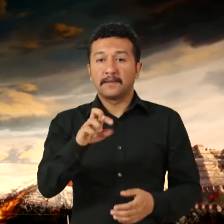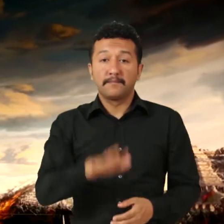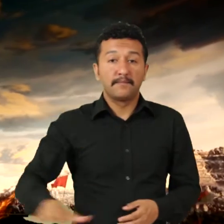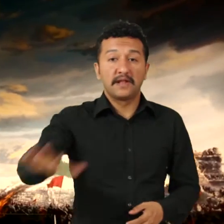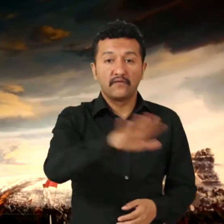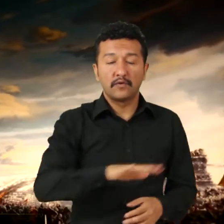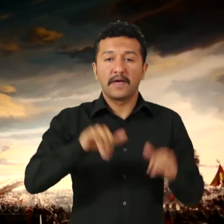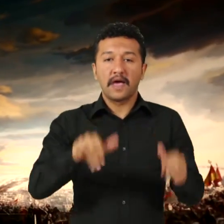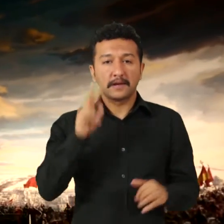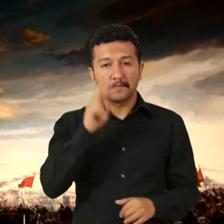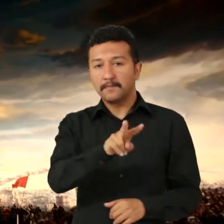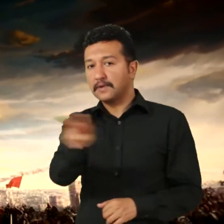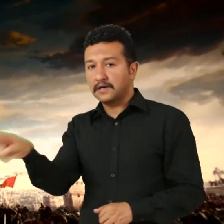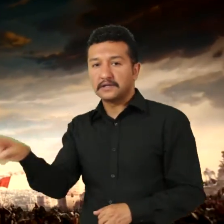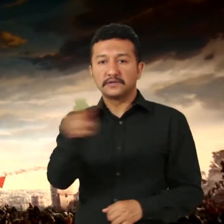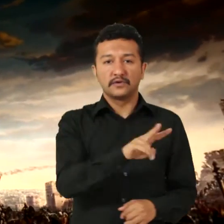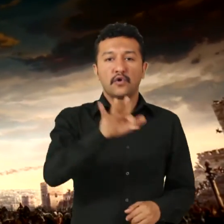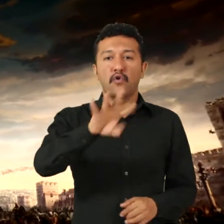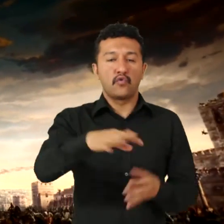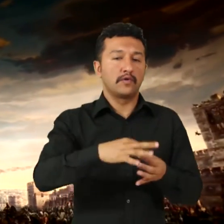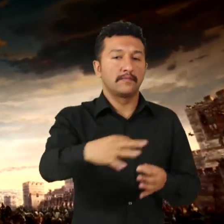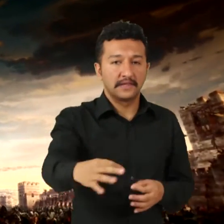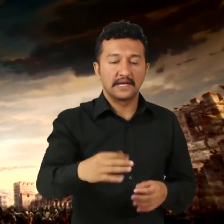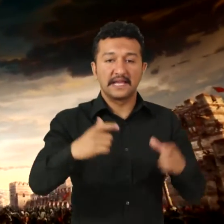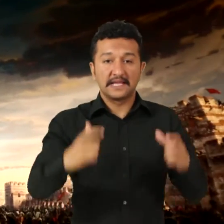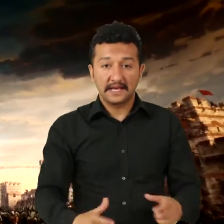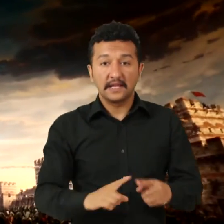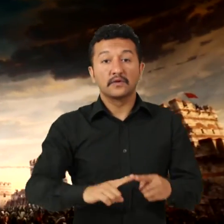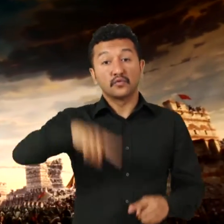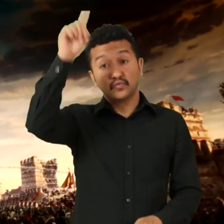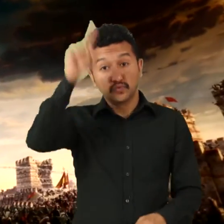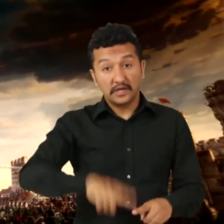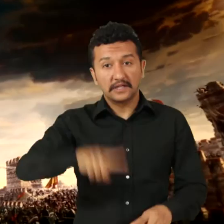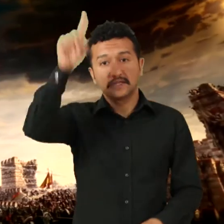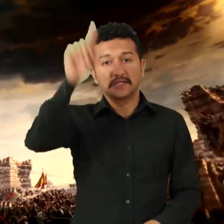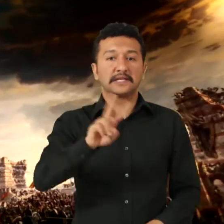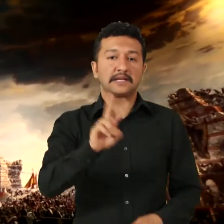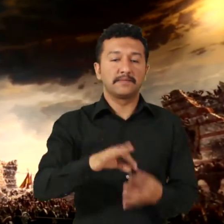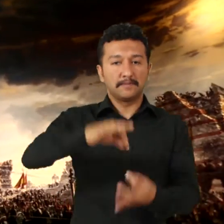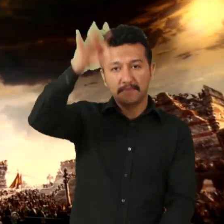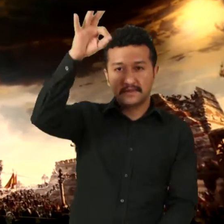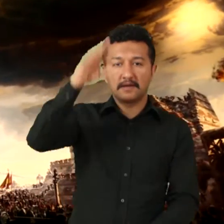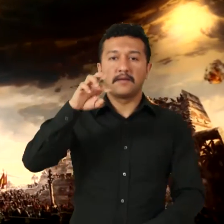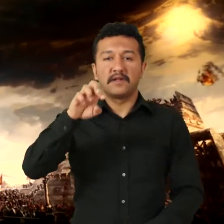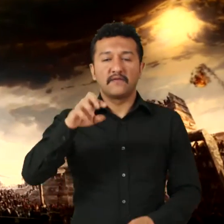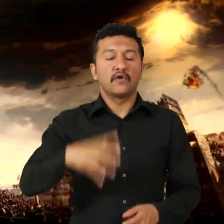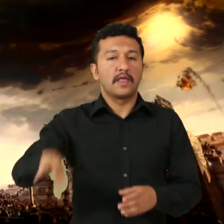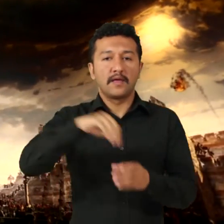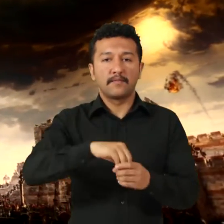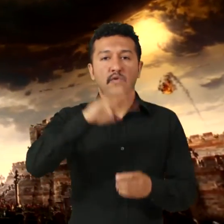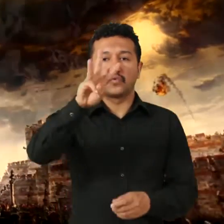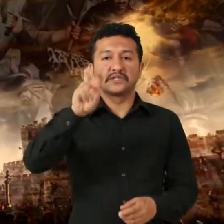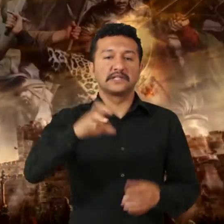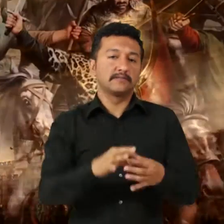platformdan her yöne mesafe 14 metre, yerden kubbe yüksekliği 20 metre, platform çapı